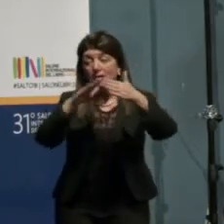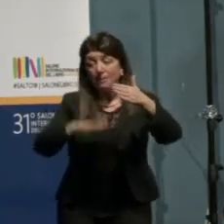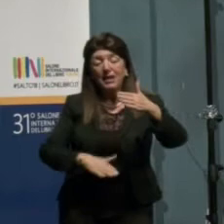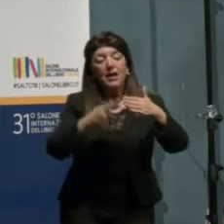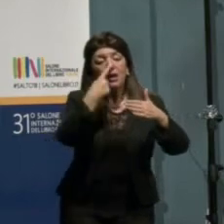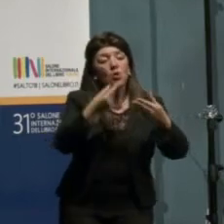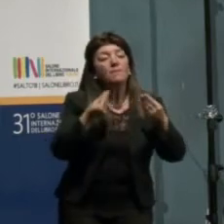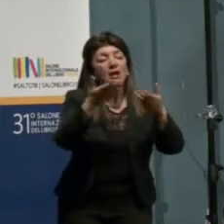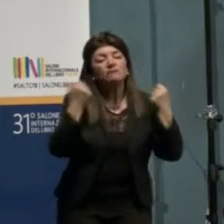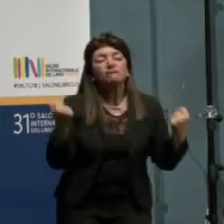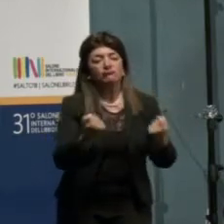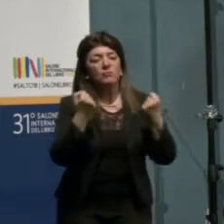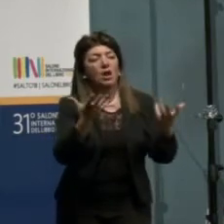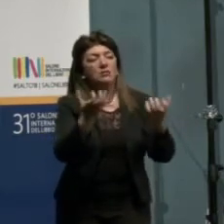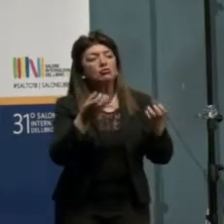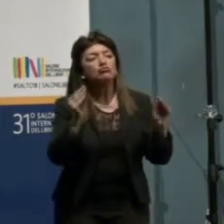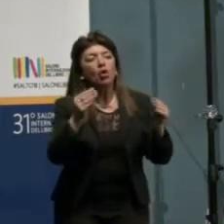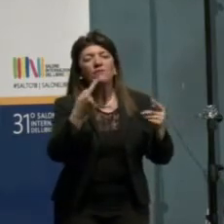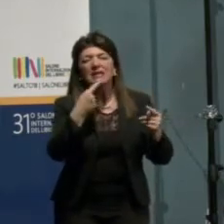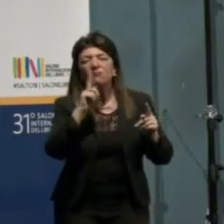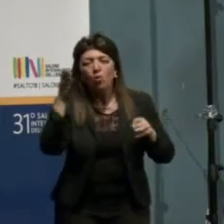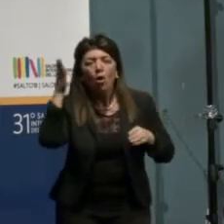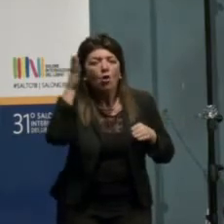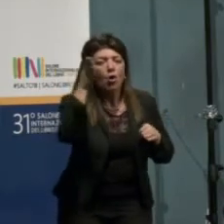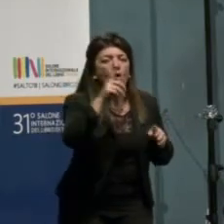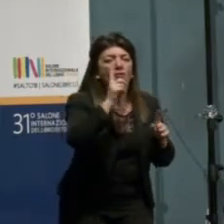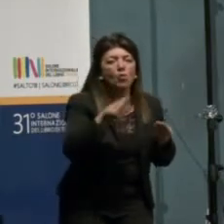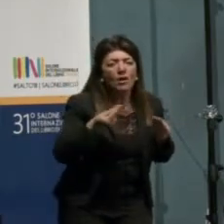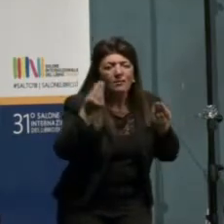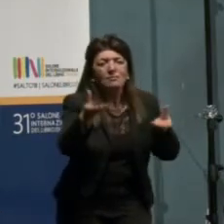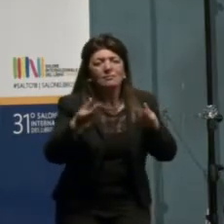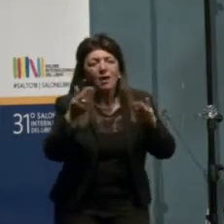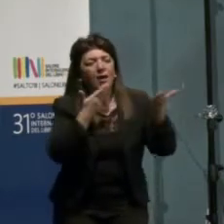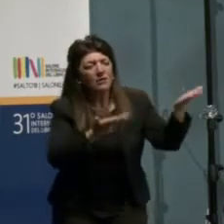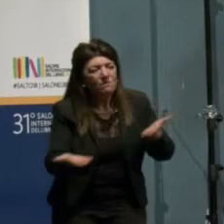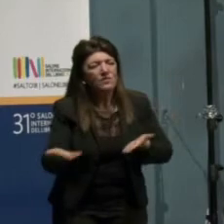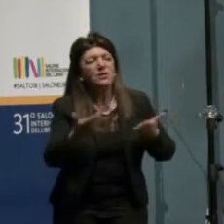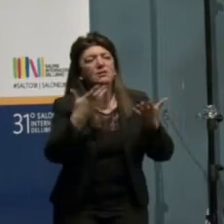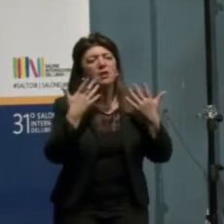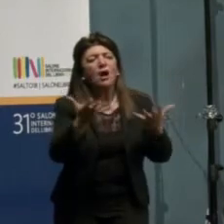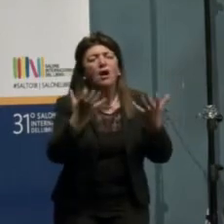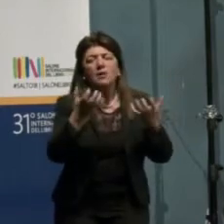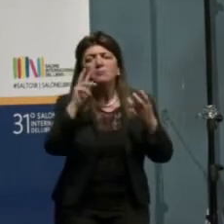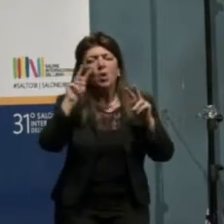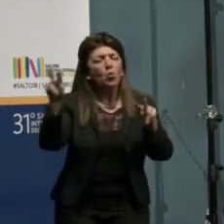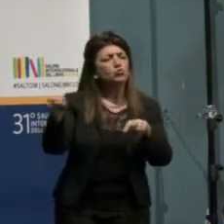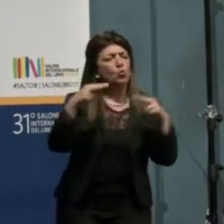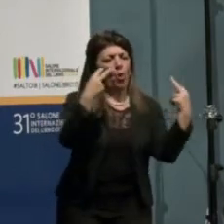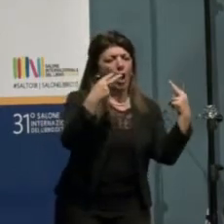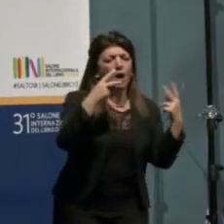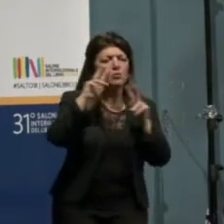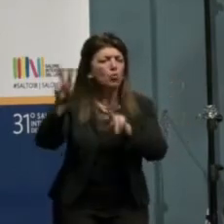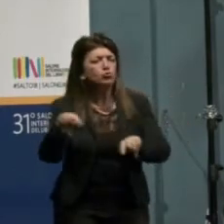vuole incoraggiare loro a raccontare il mondo però vuole soprattutto invitare noi a tenere quello sguardo a considerare quello sguardo